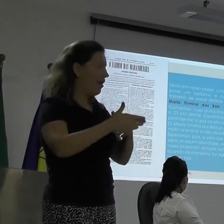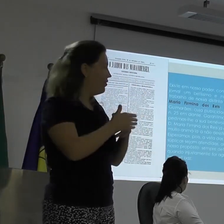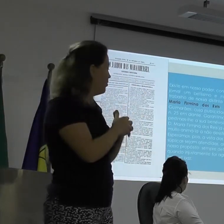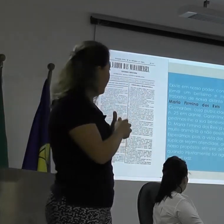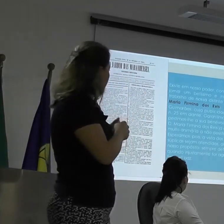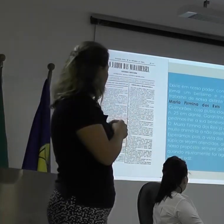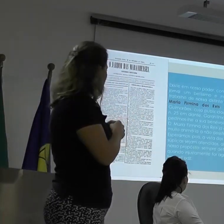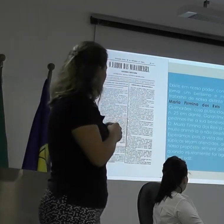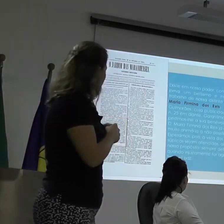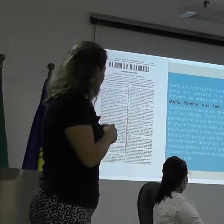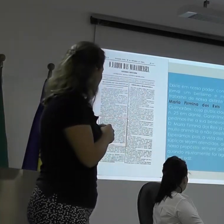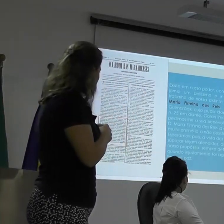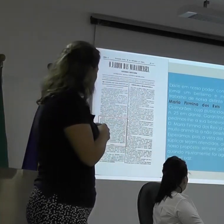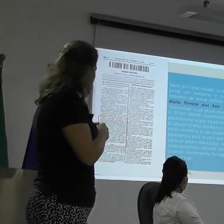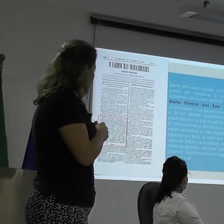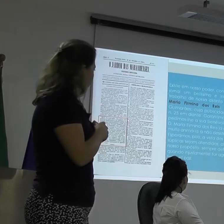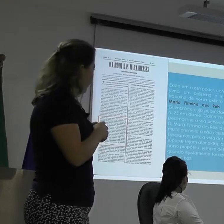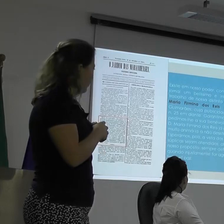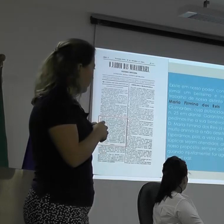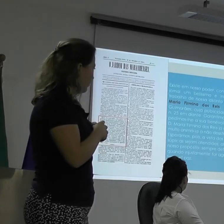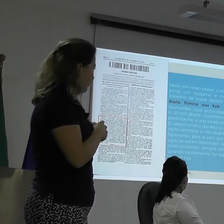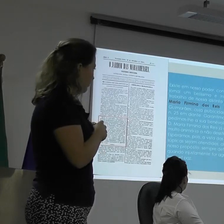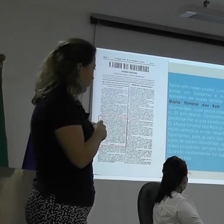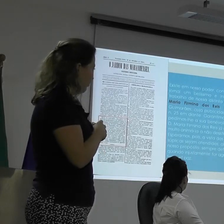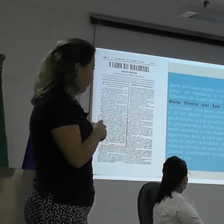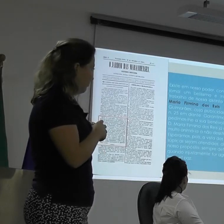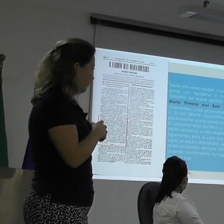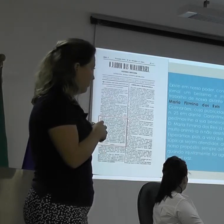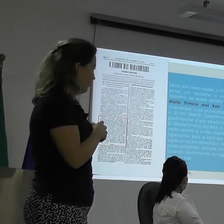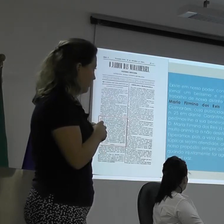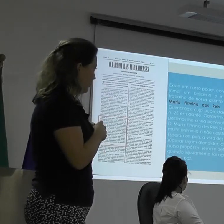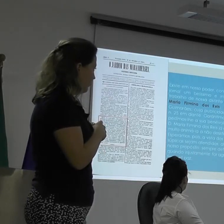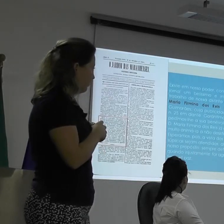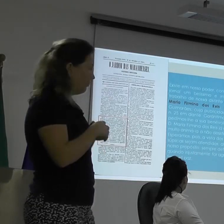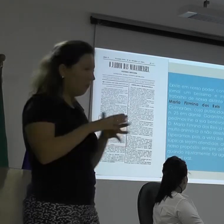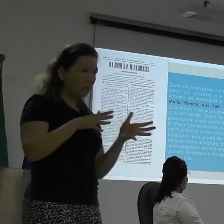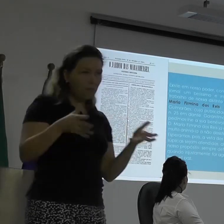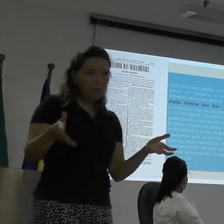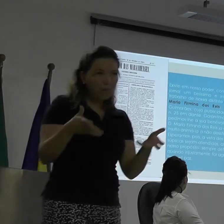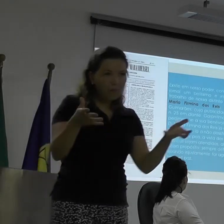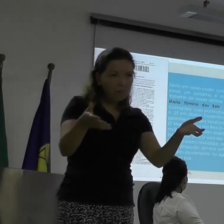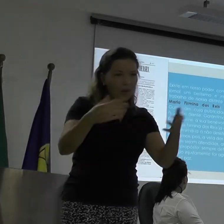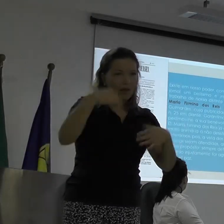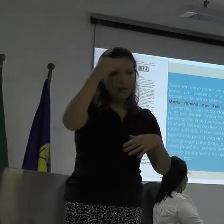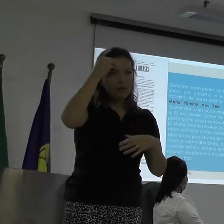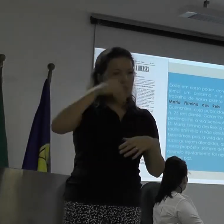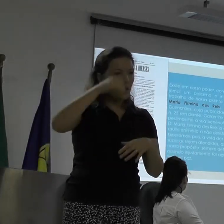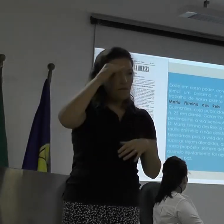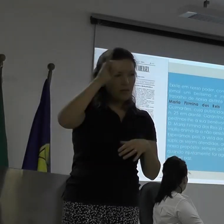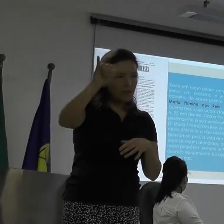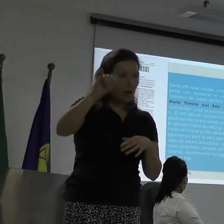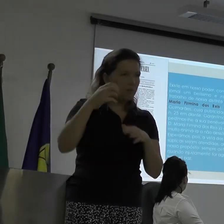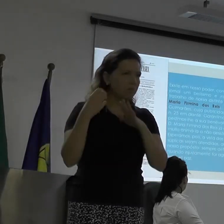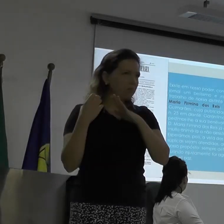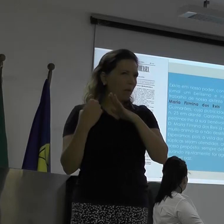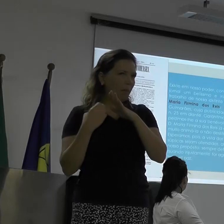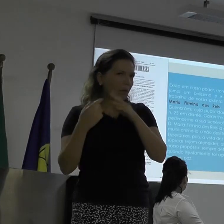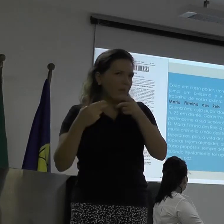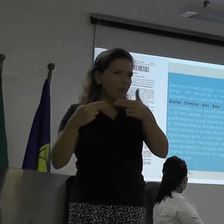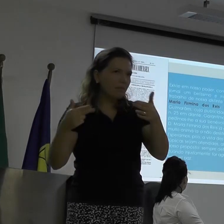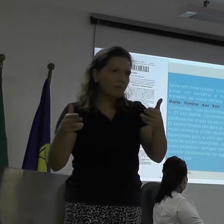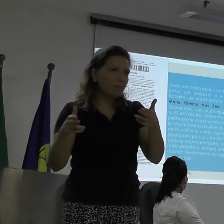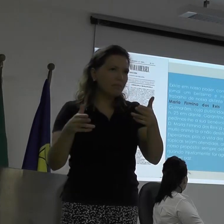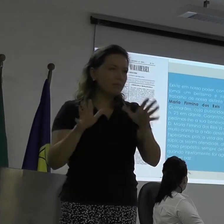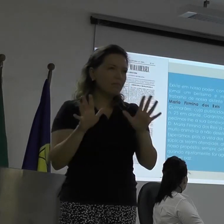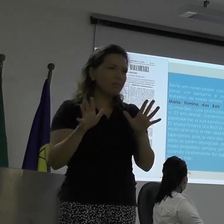nós conhecida e convém muito animá-la a não desistir da empresa encetada. Esperamos, pois, à vista das razões